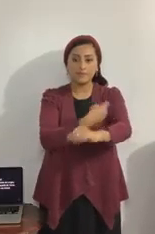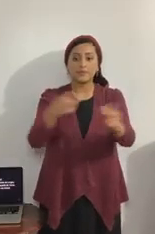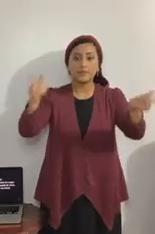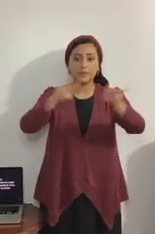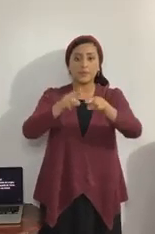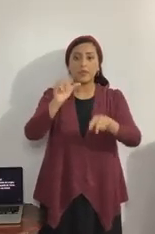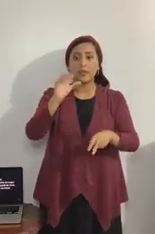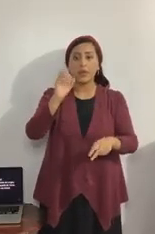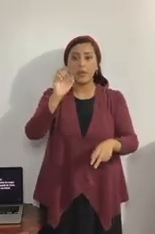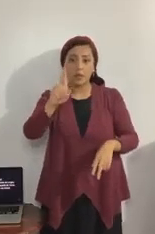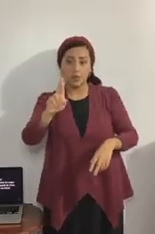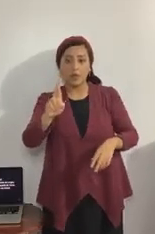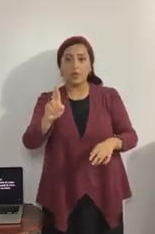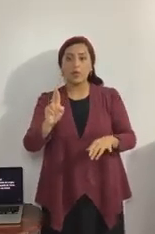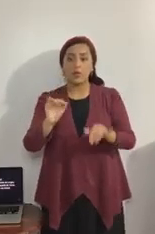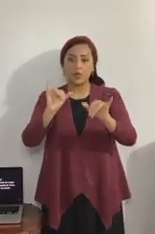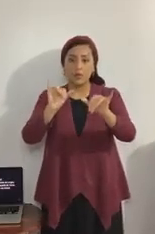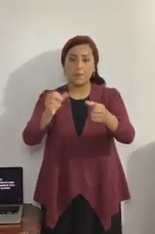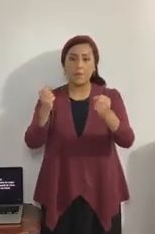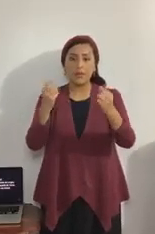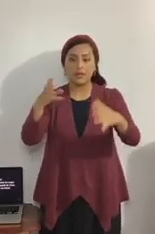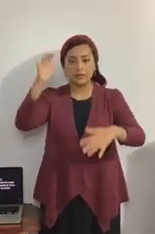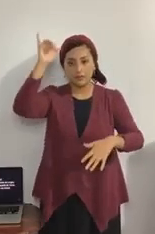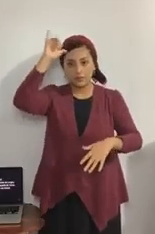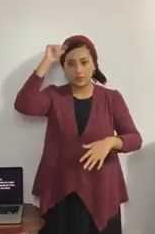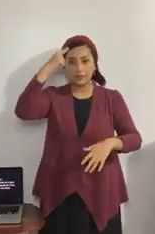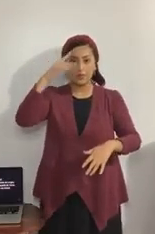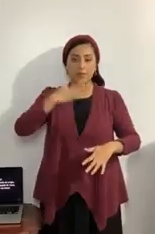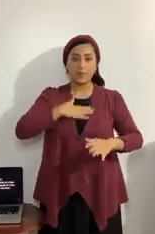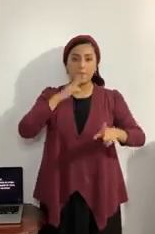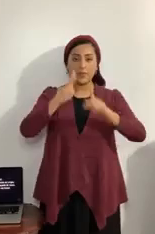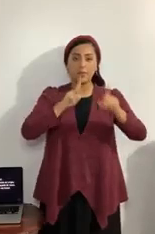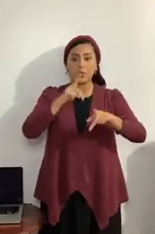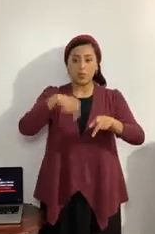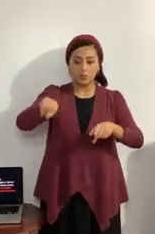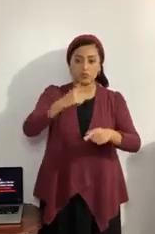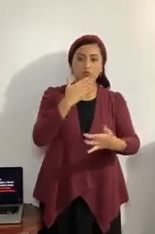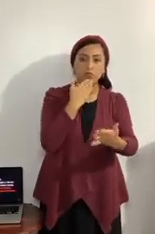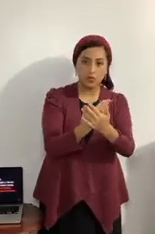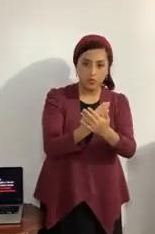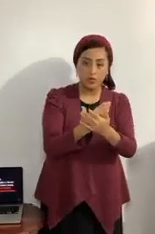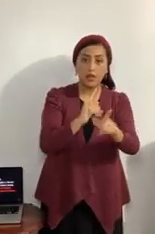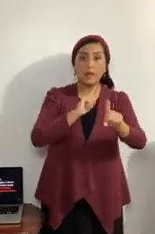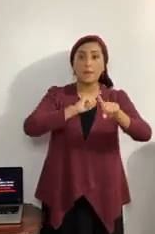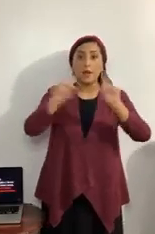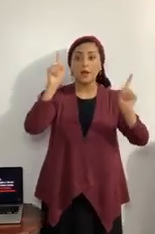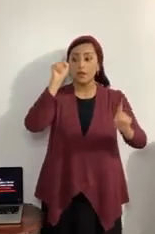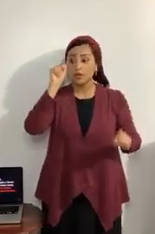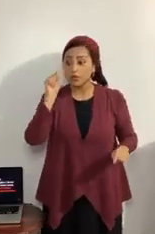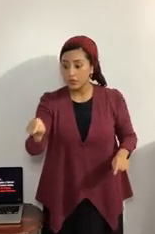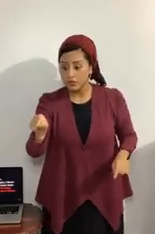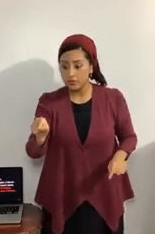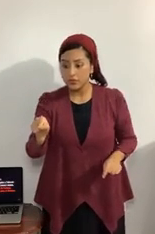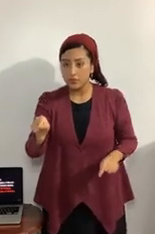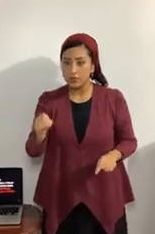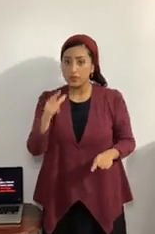majada de vacas, para mi pueblo que me buscó. Pero vosotros, los que dejáis a